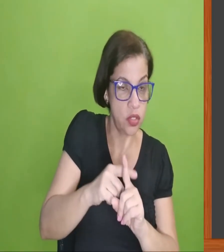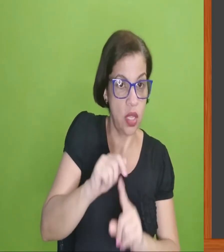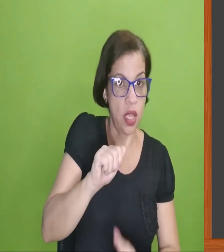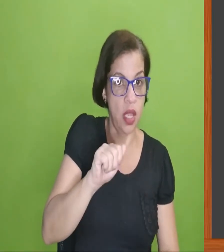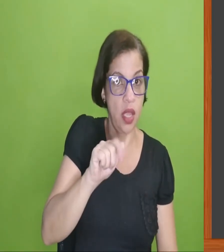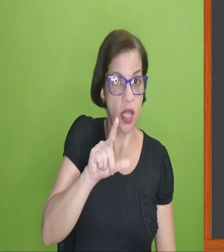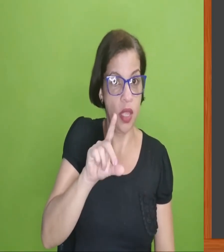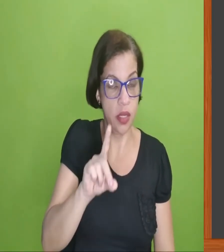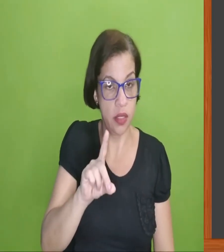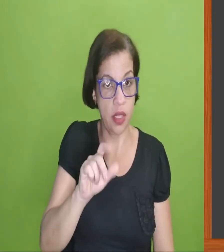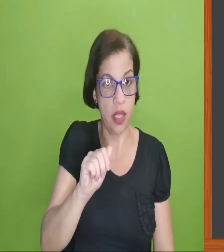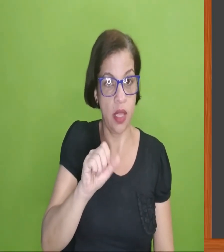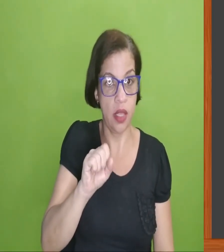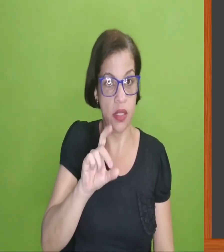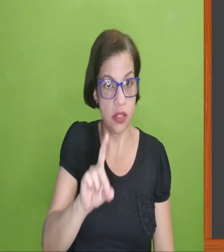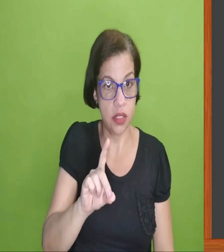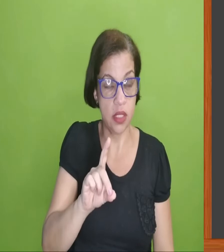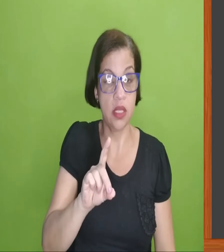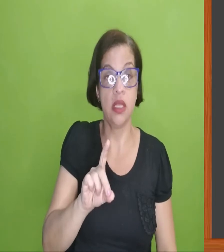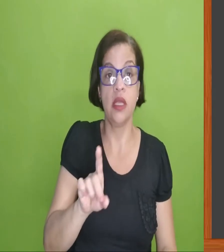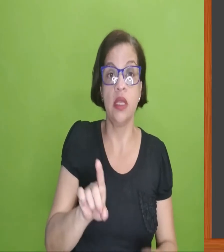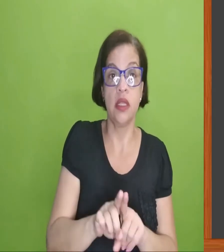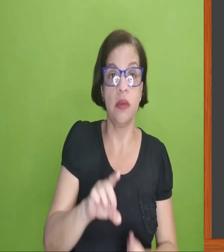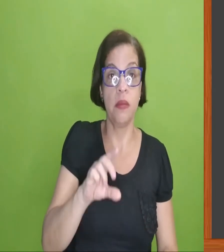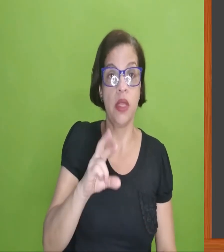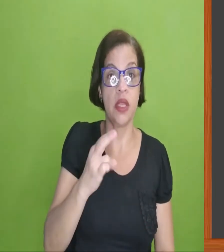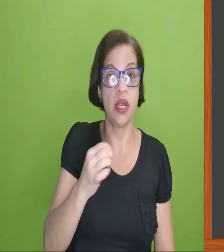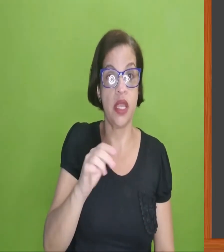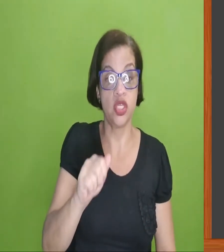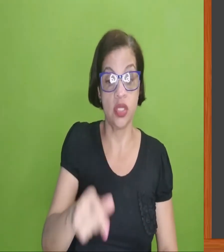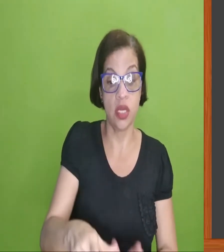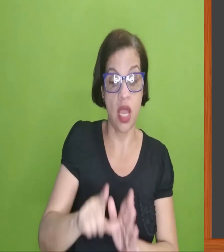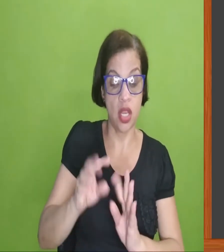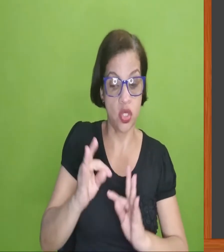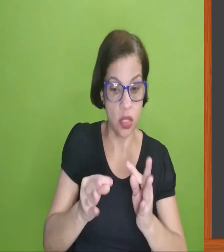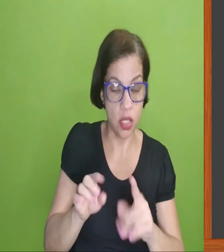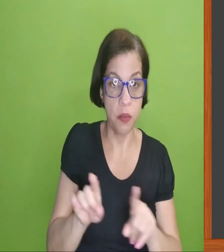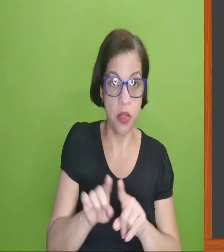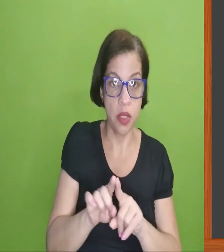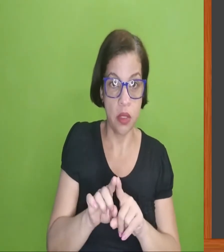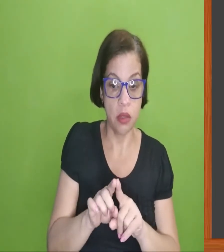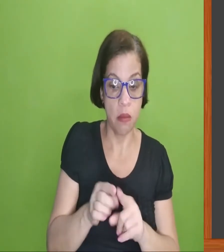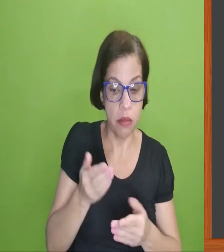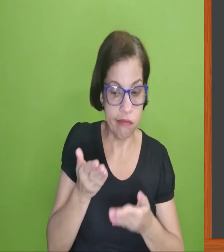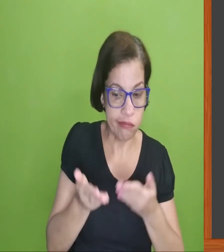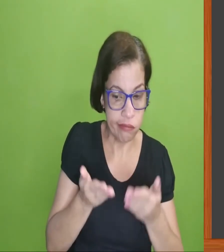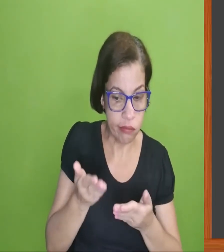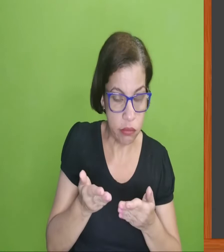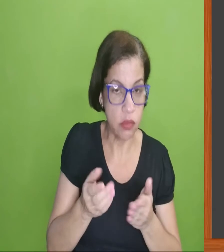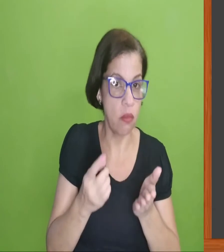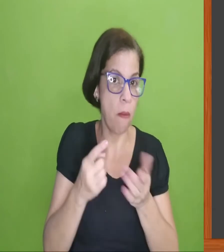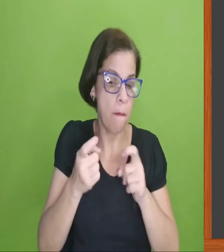e AST e de creatinoquinase antes do início do tratamento e acompanhamento clínico dos